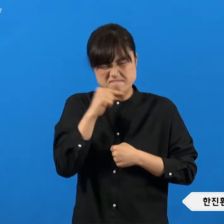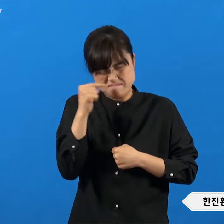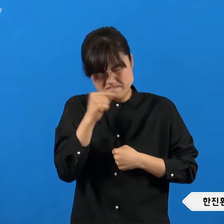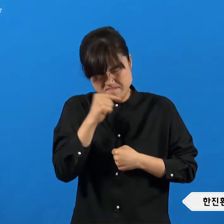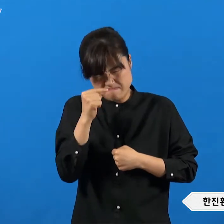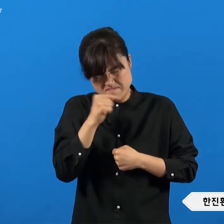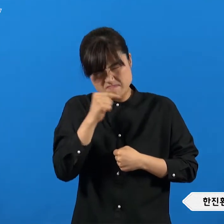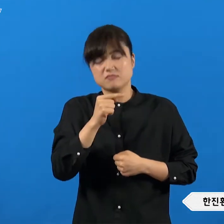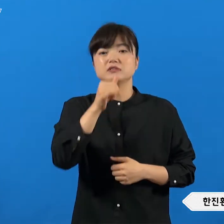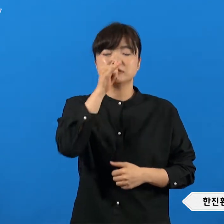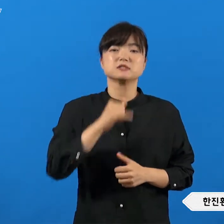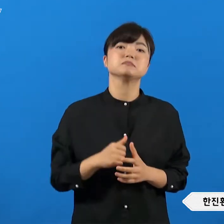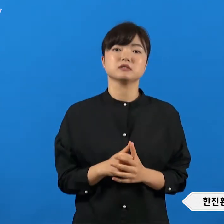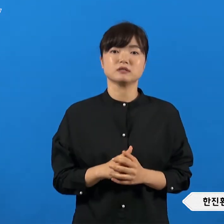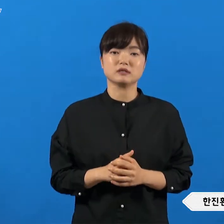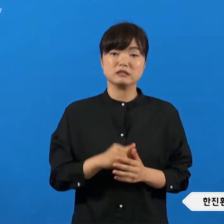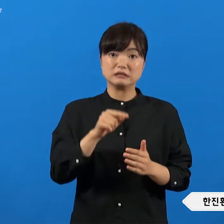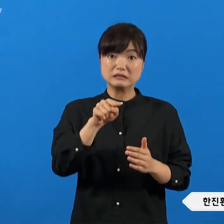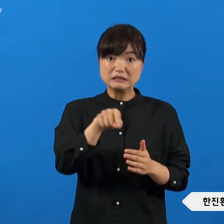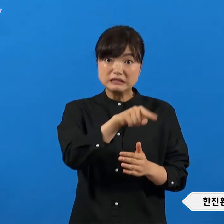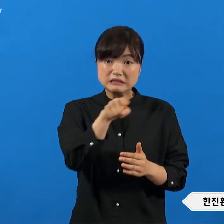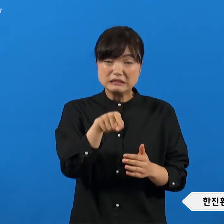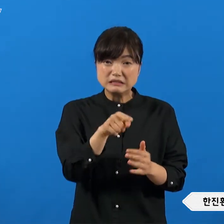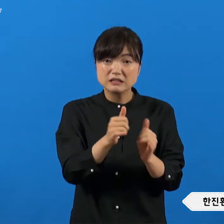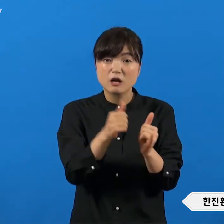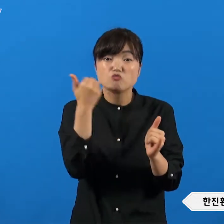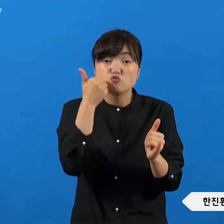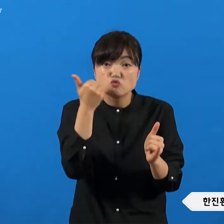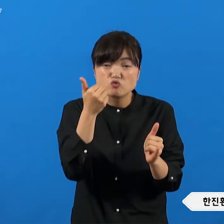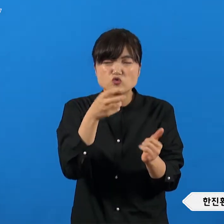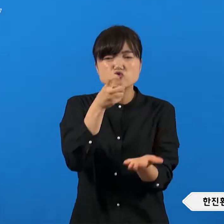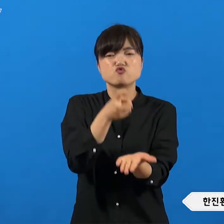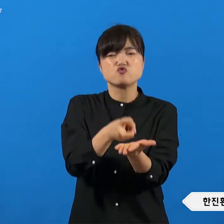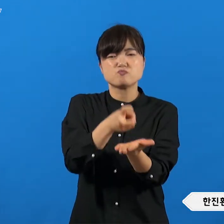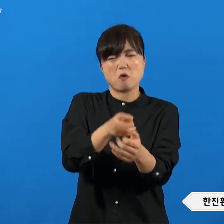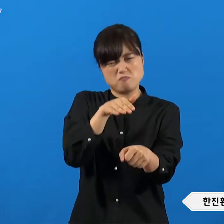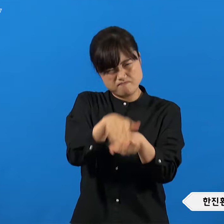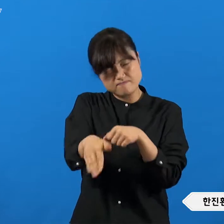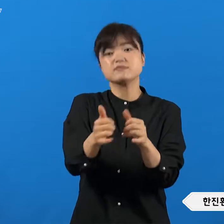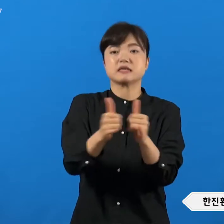주장을 했습니다. 그런 사람들을 율법주의자들이라고 합니다.